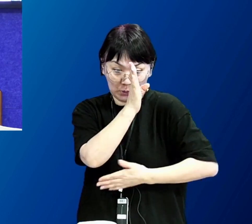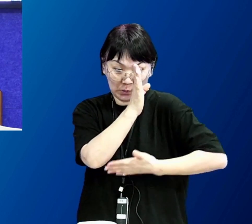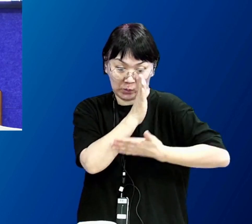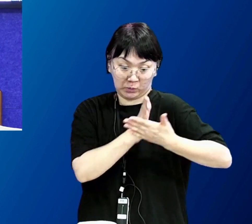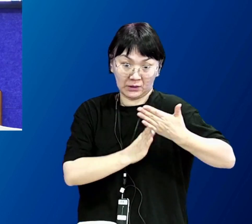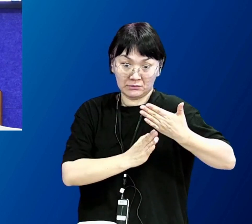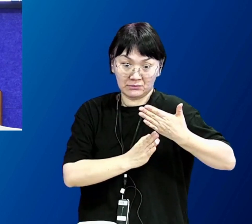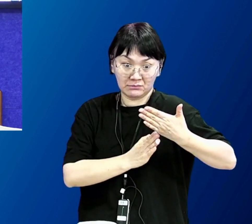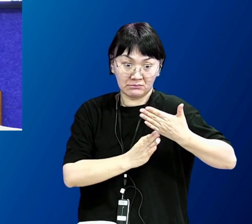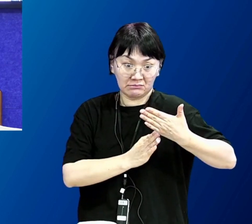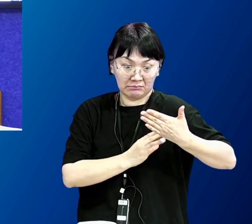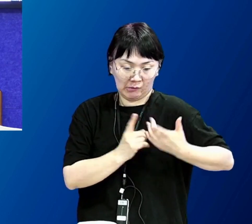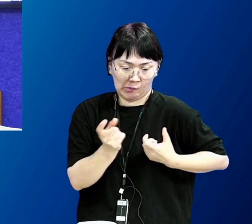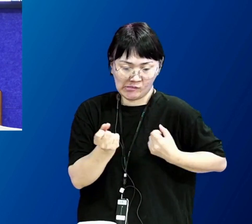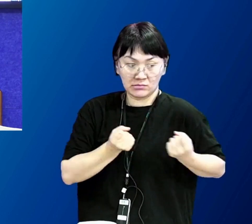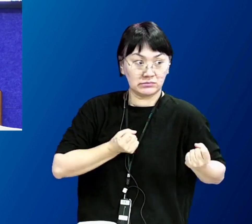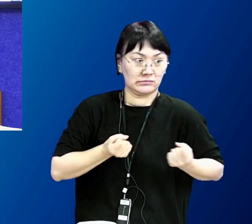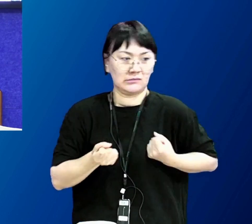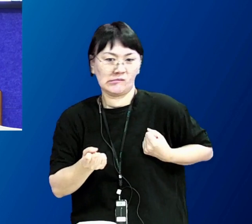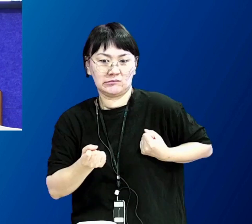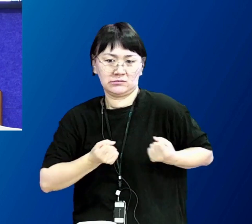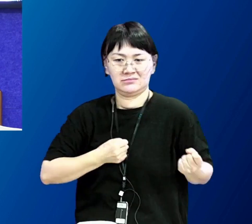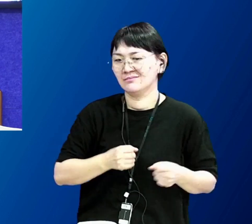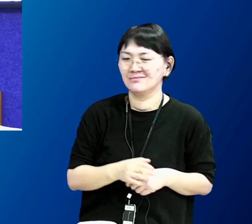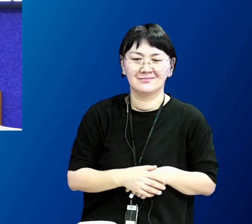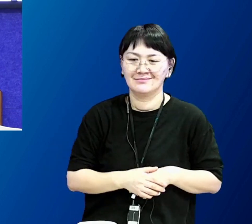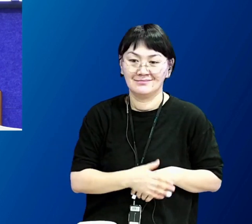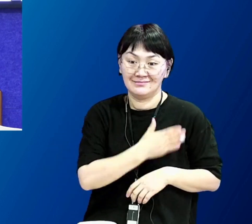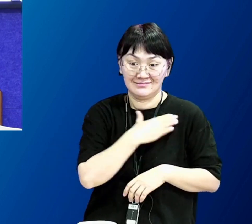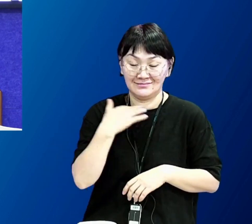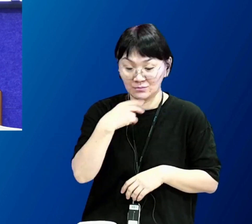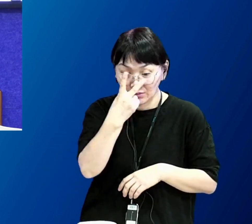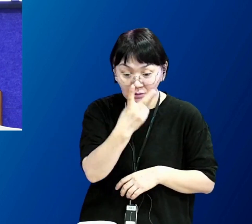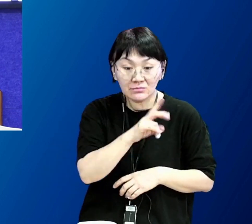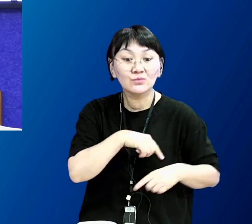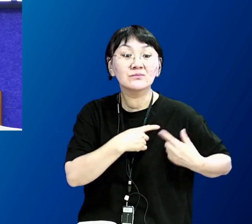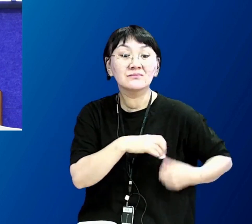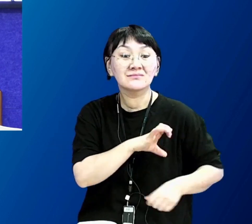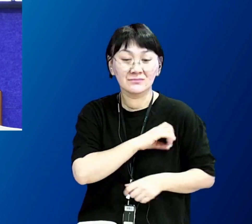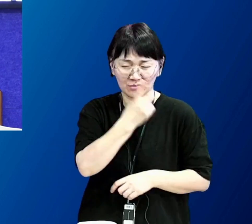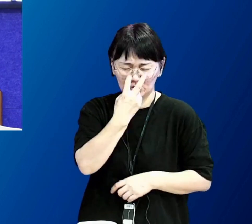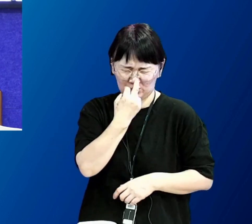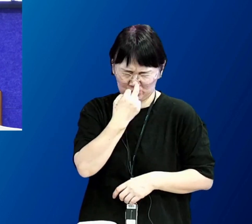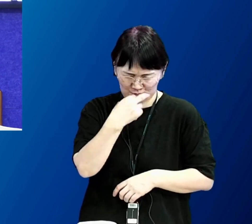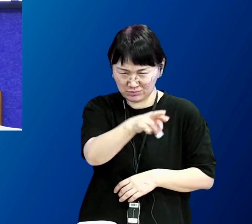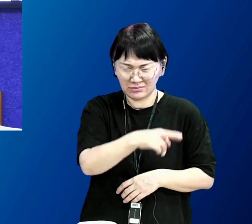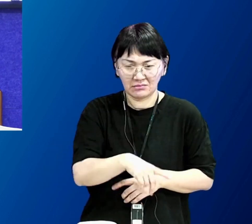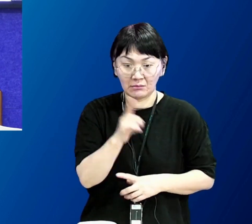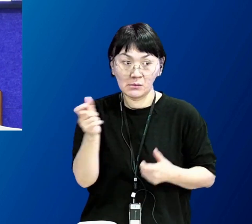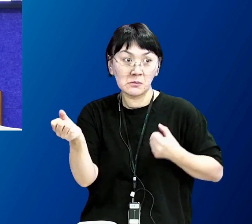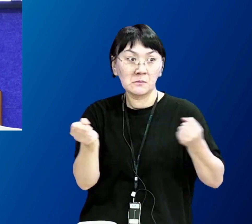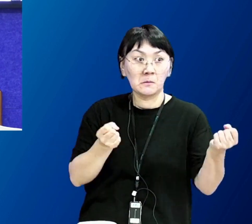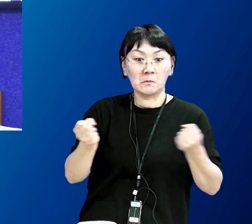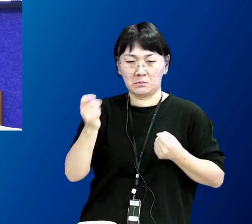Энэ хоёр сэтгэлийг өвөрлөөд байвал яах юм болоо? Эзэн энэ хоёр сэтгэлийг өштэй хамгийн их үзэн яддаг мэдчихэв